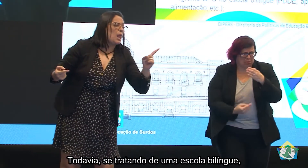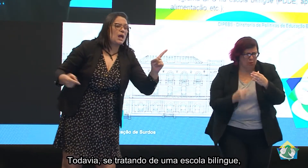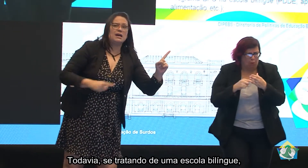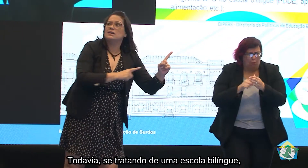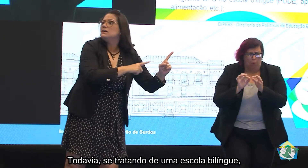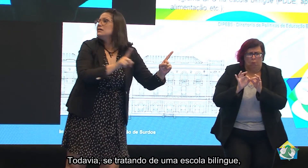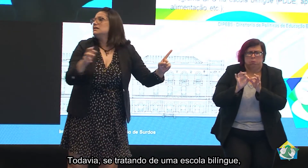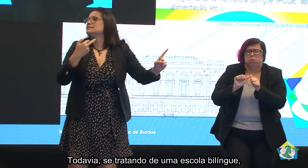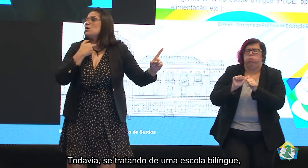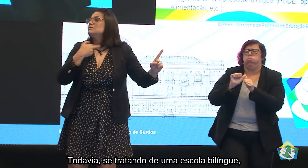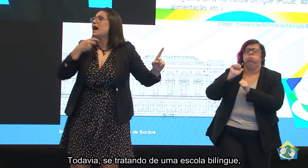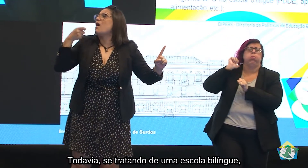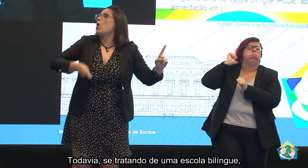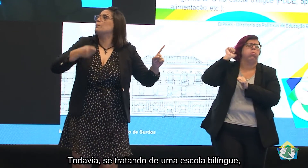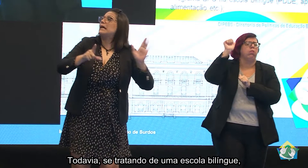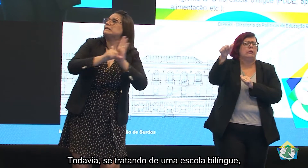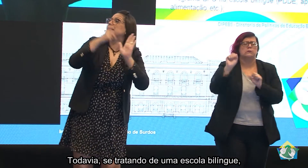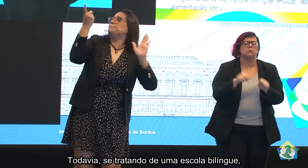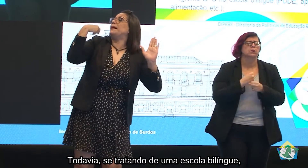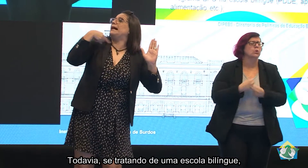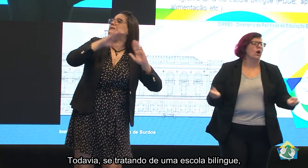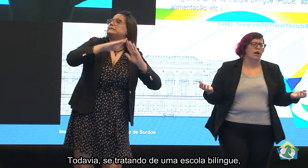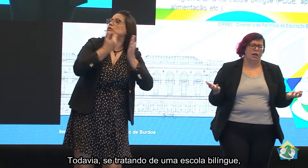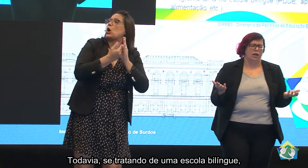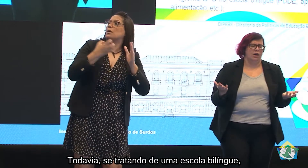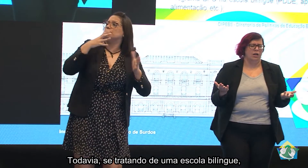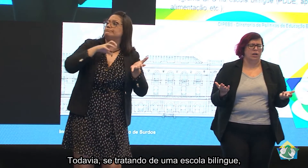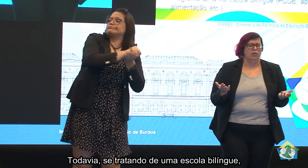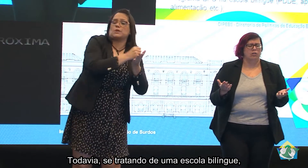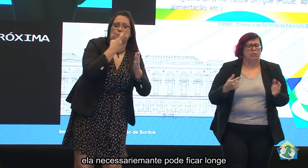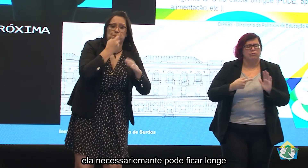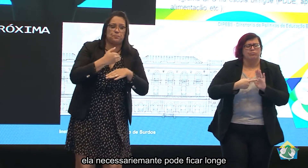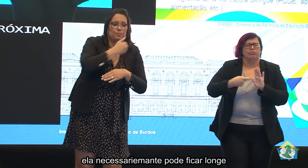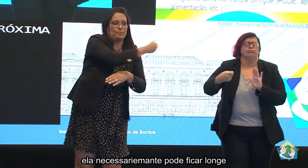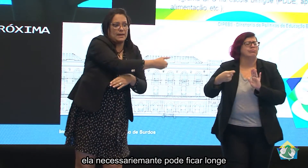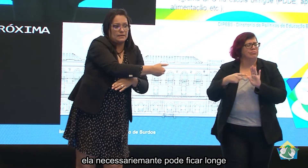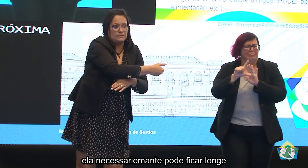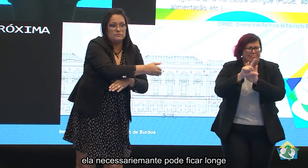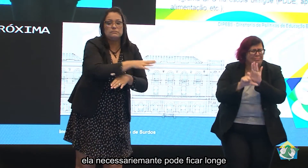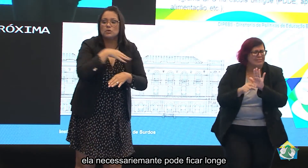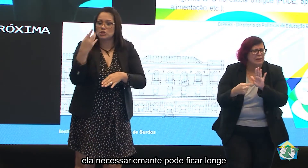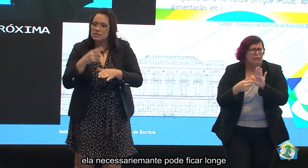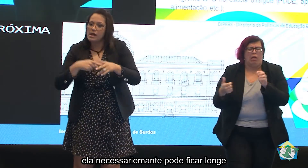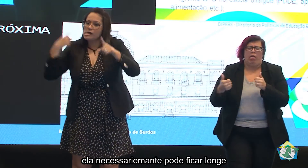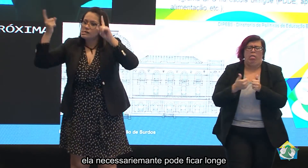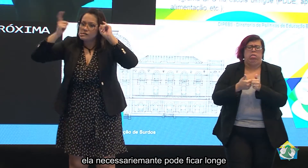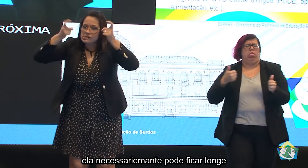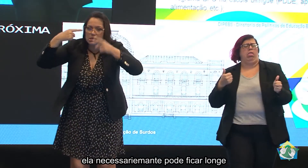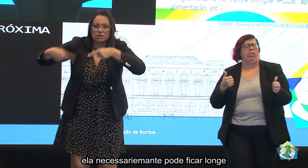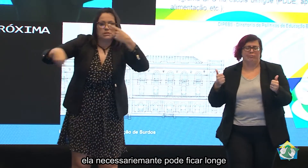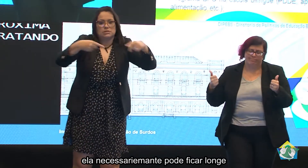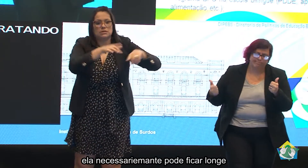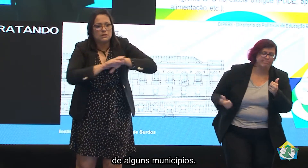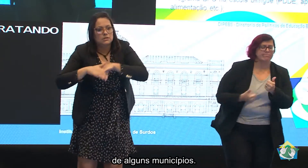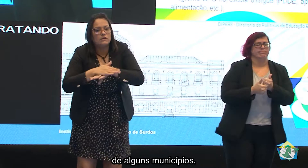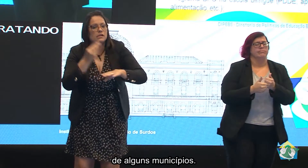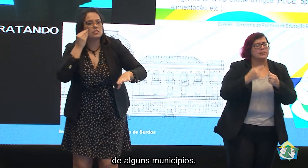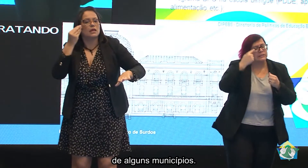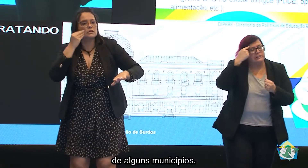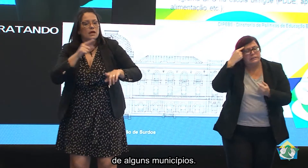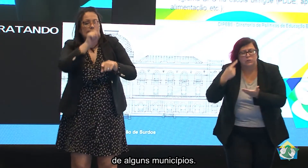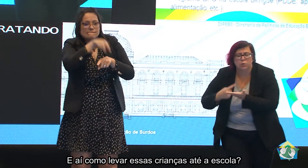casa. Todavia, em se tratando de uma escola bilíngue, ela necessariamente pode ficar longe de